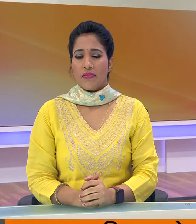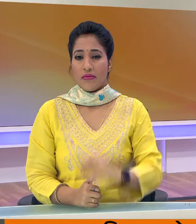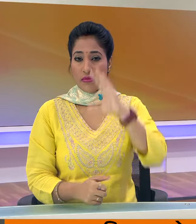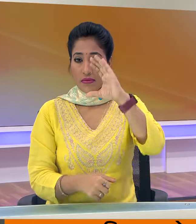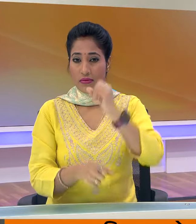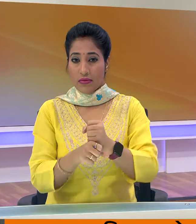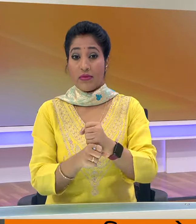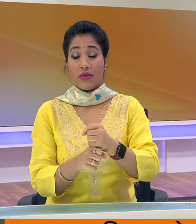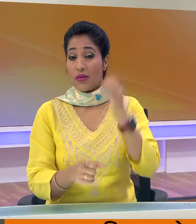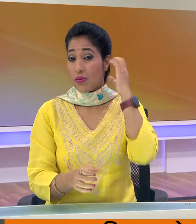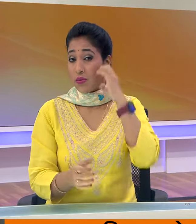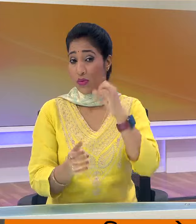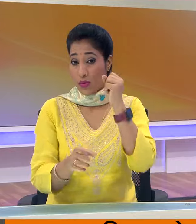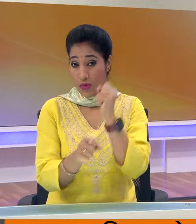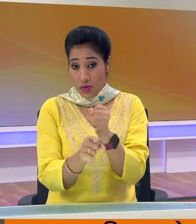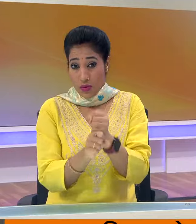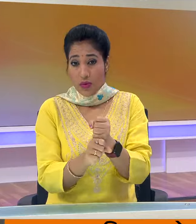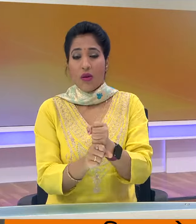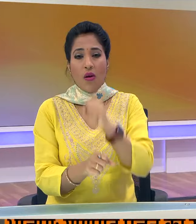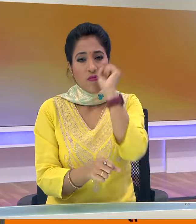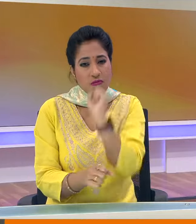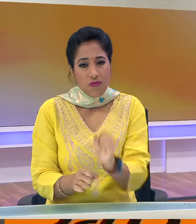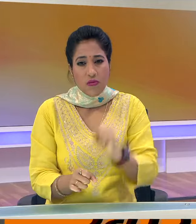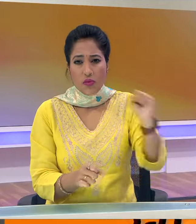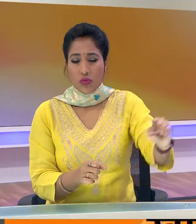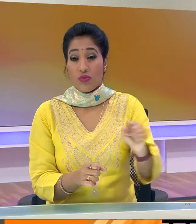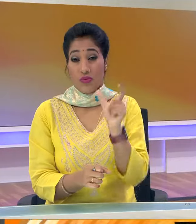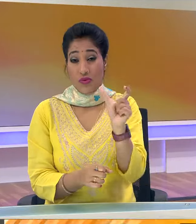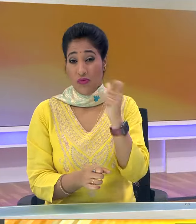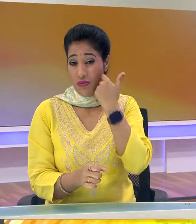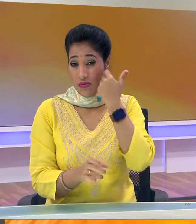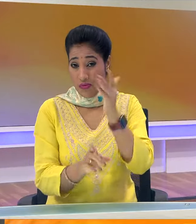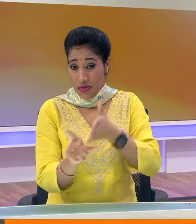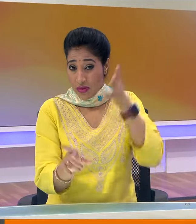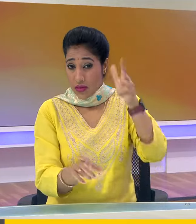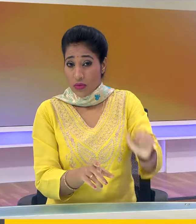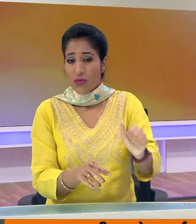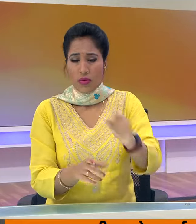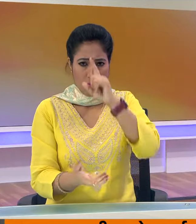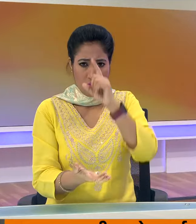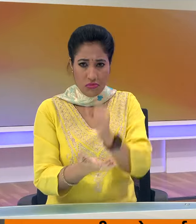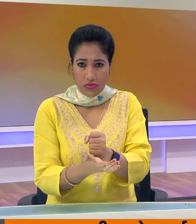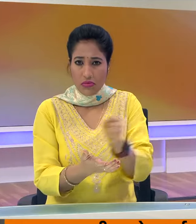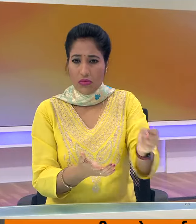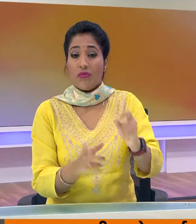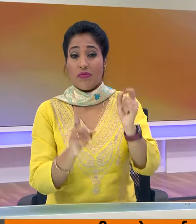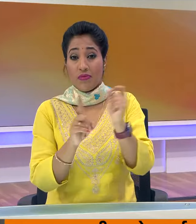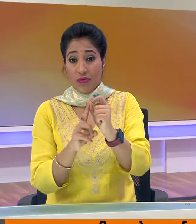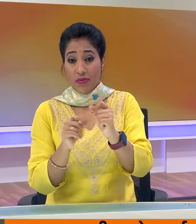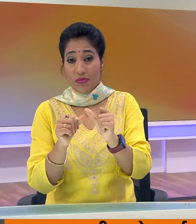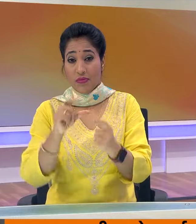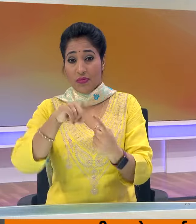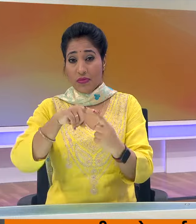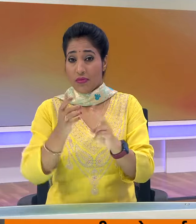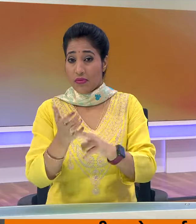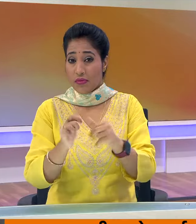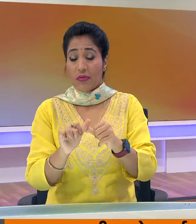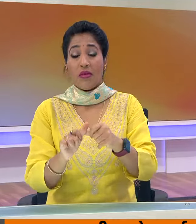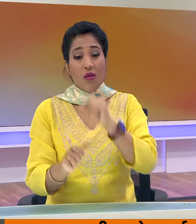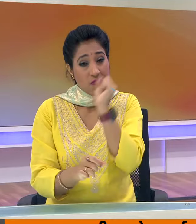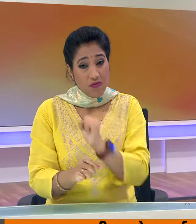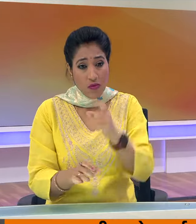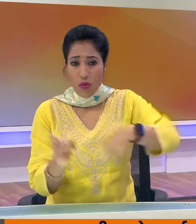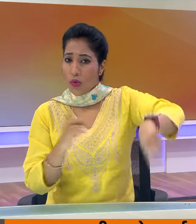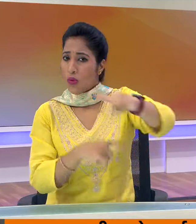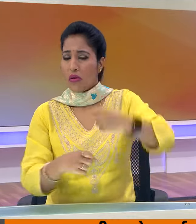केंद्र की मोदी सरकार ने देश के बुजुर्गों के लिए आयुष्मान योजना के तहत लिए गए फैसले से पटना के बुजुर्ग भी काफी खुश हैं और देश